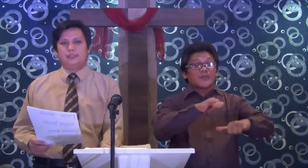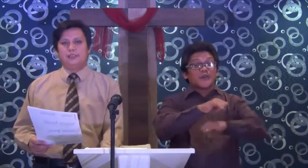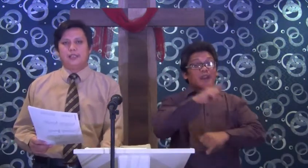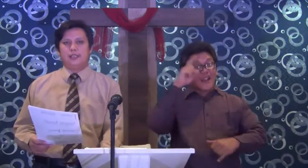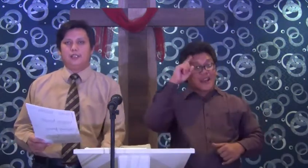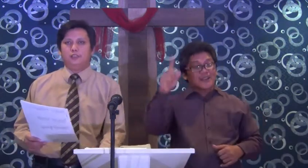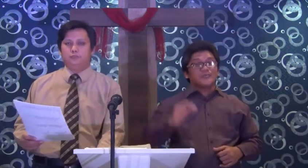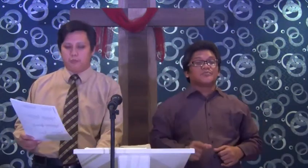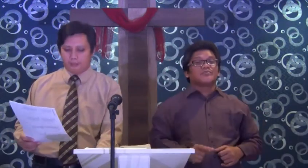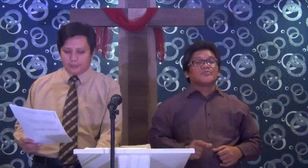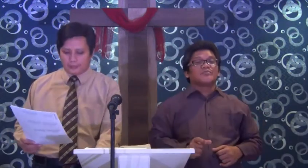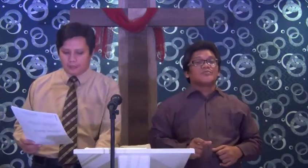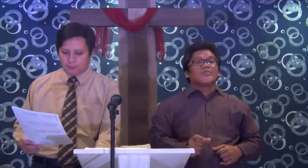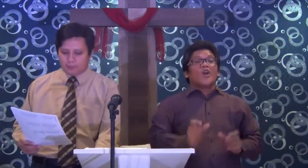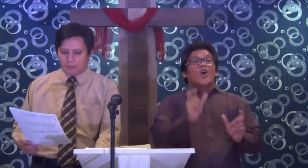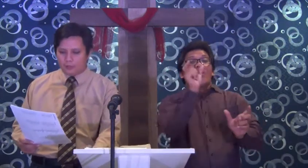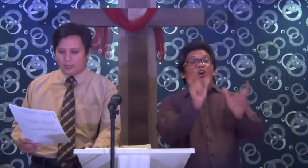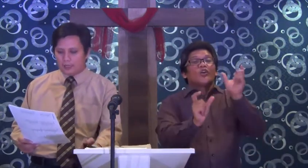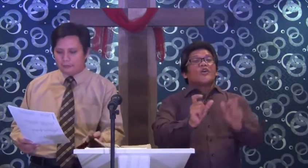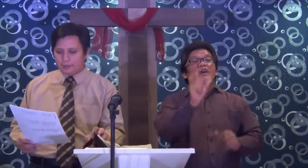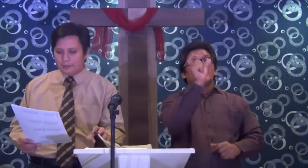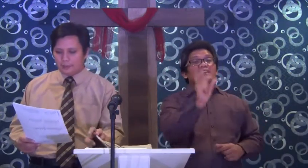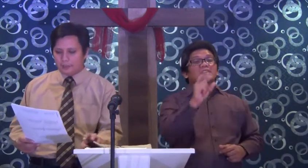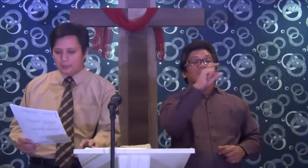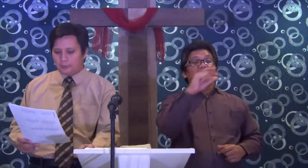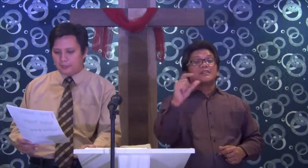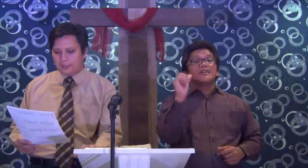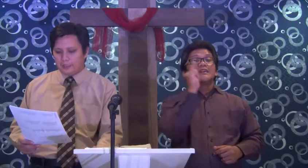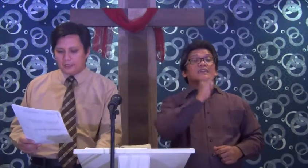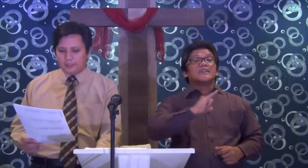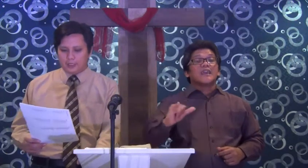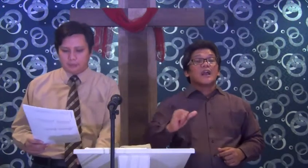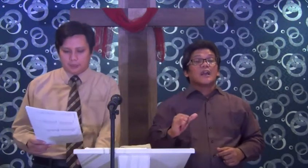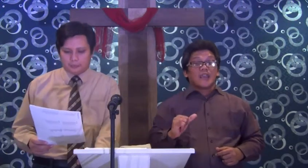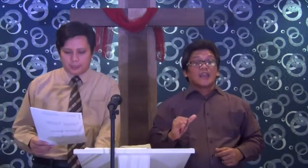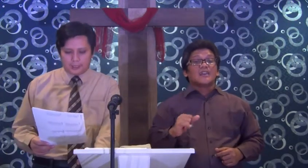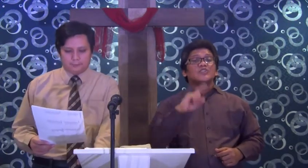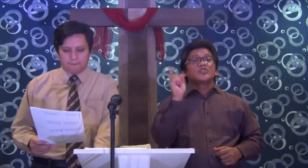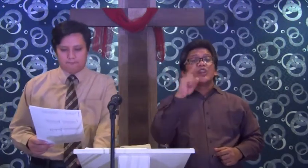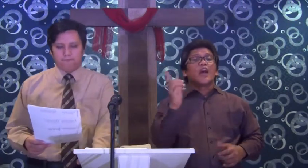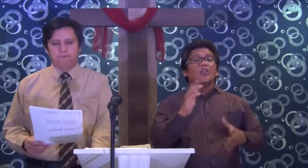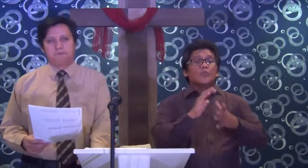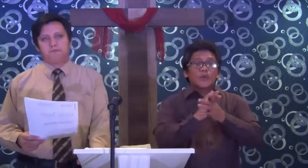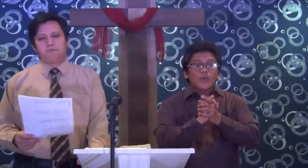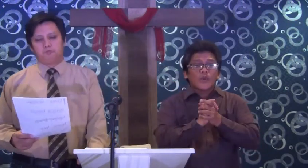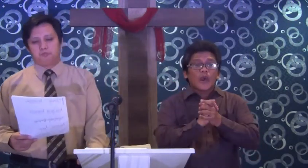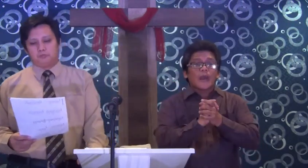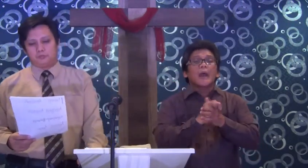Orang Kristen yang hidup memiliki kehidupan doa akan memiliki kehidupan yang berkemenangan.